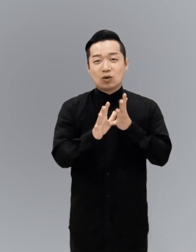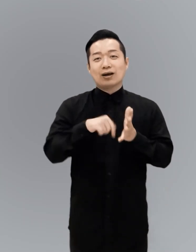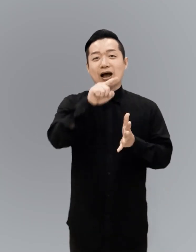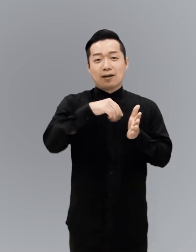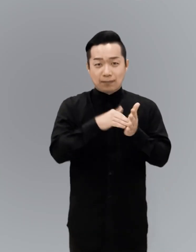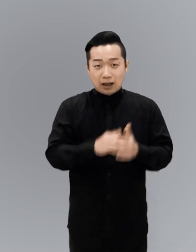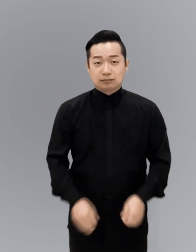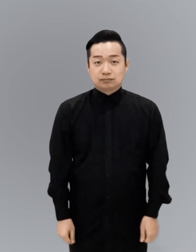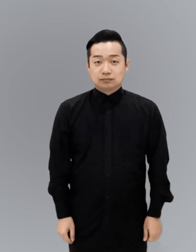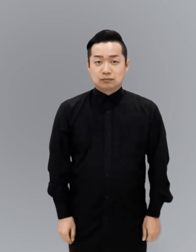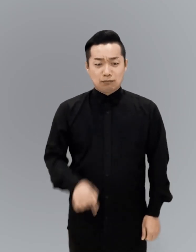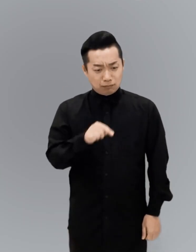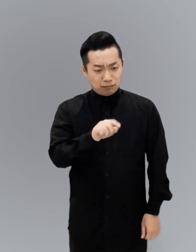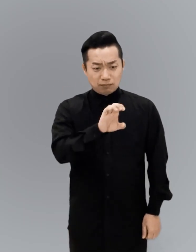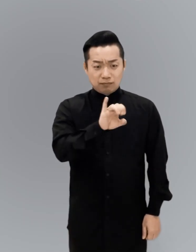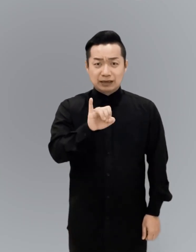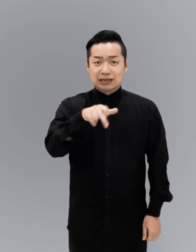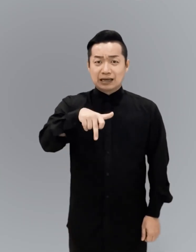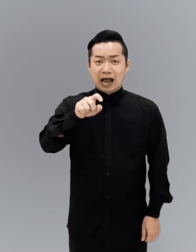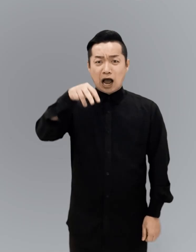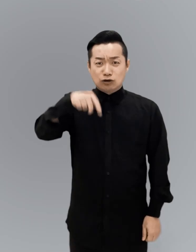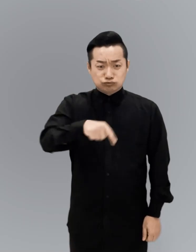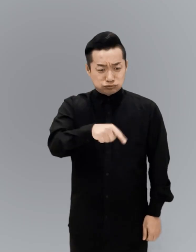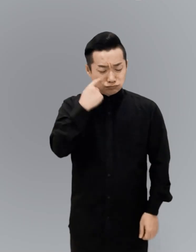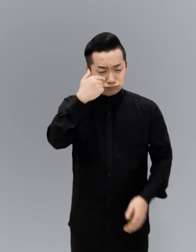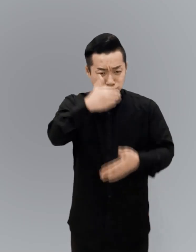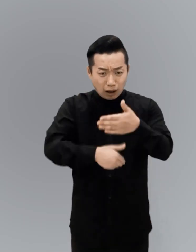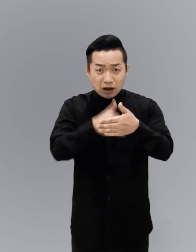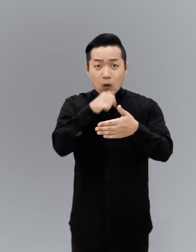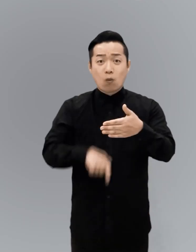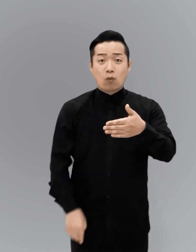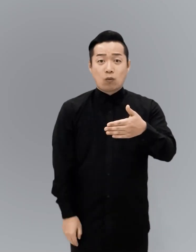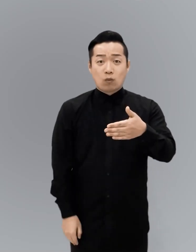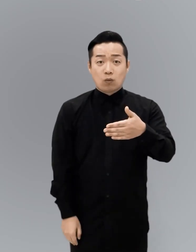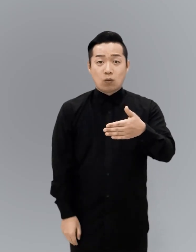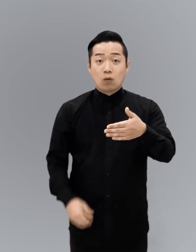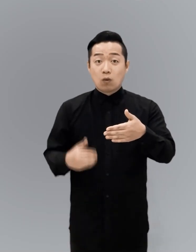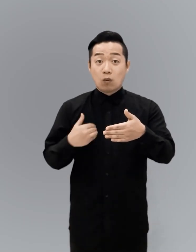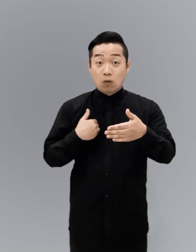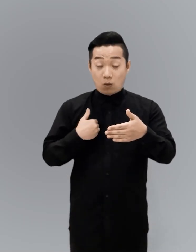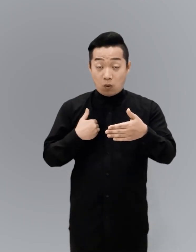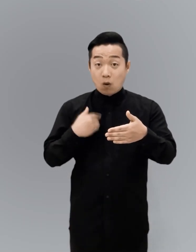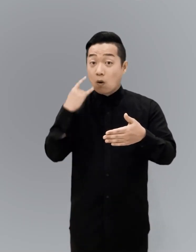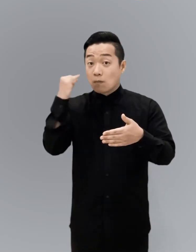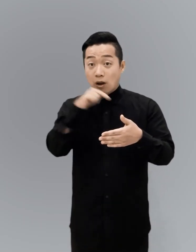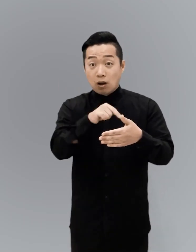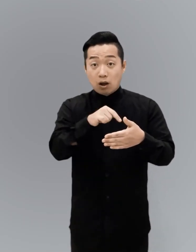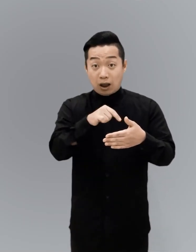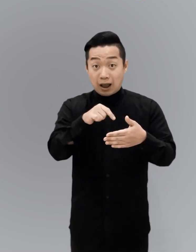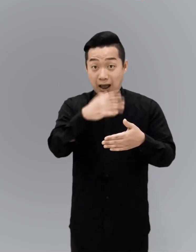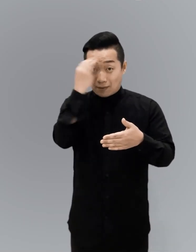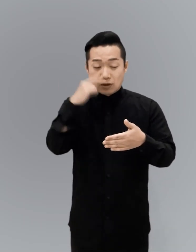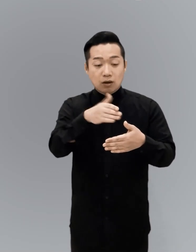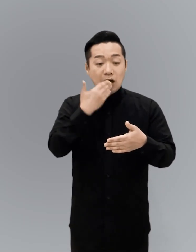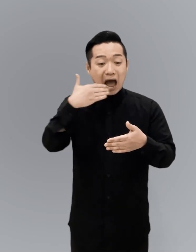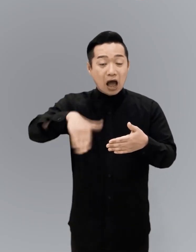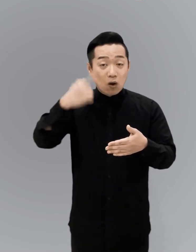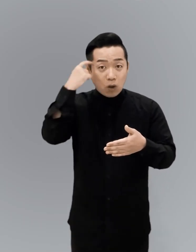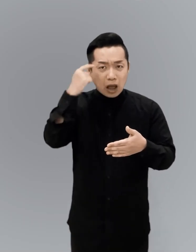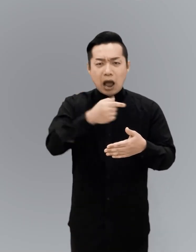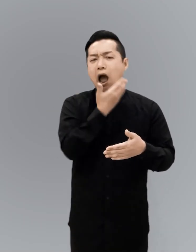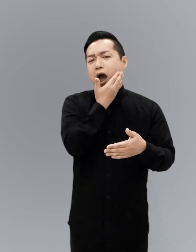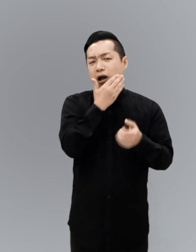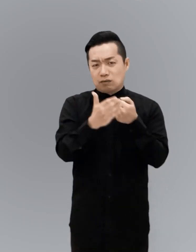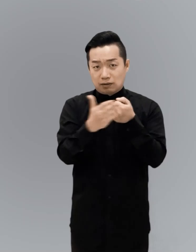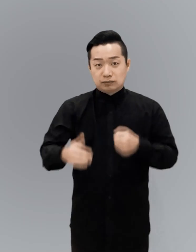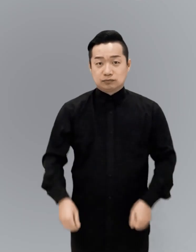이제 소풍 갔다가 왔는데 거기서 피카츄가 남아서 온 거예요. 그래서 저희 친정엄마가 왜 피카츄 안 먹었니? 그랬더니